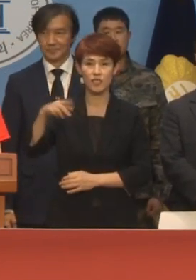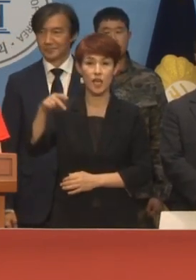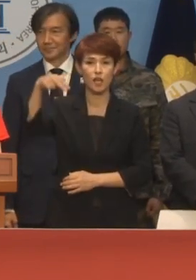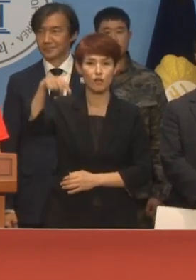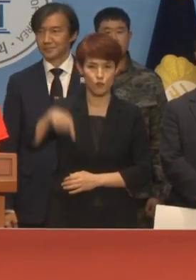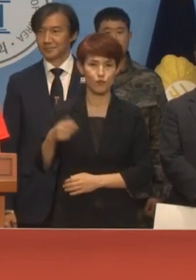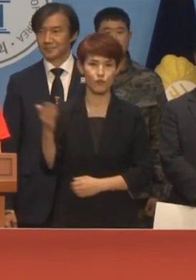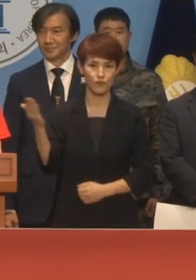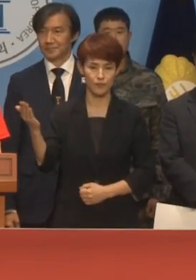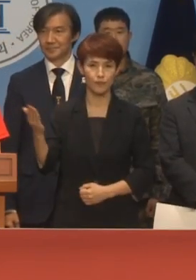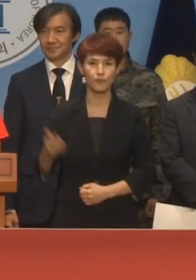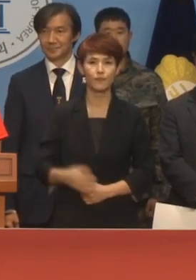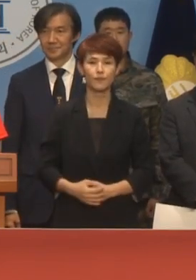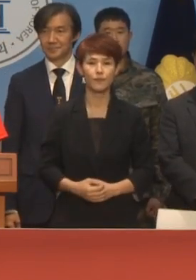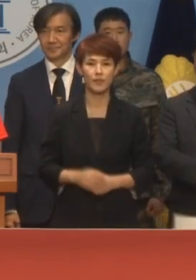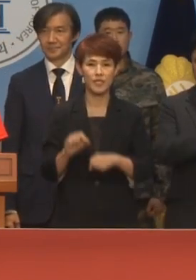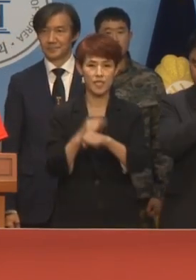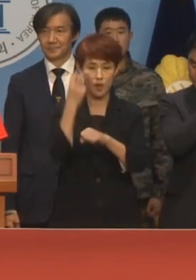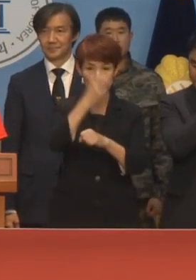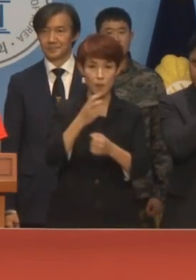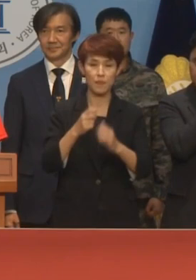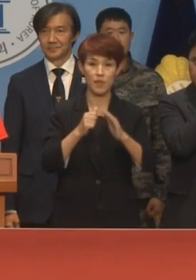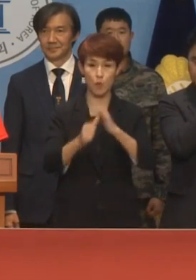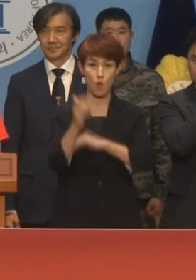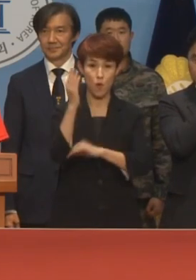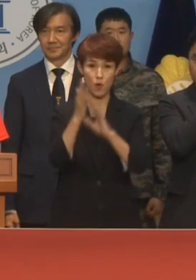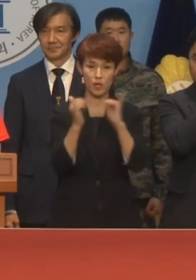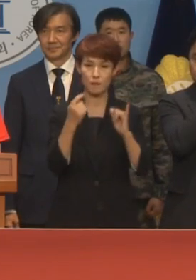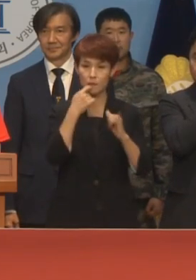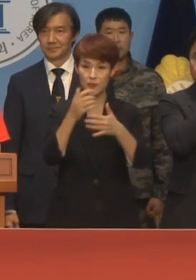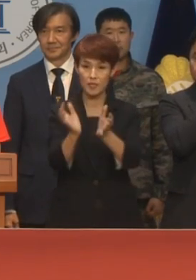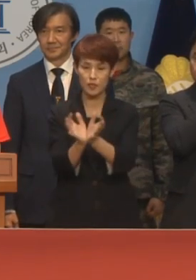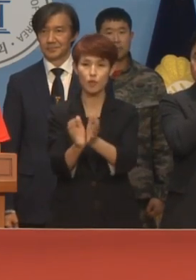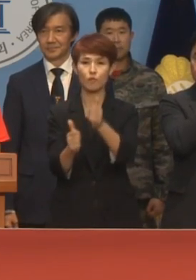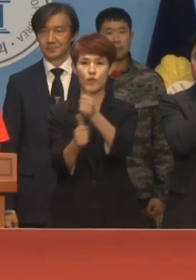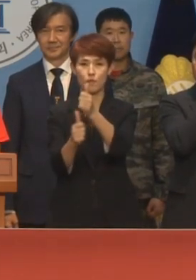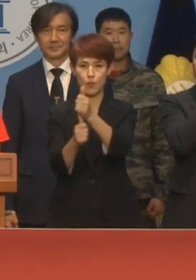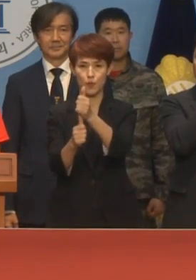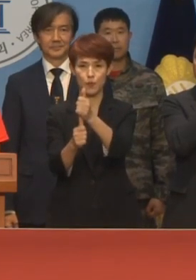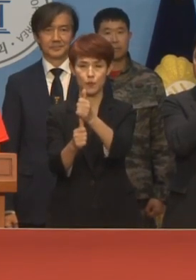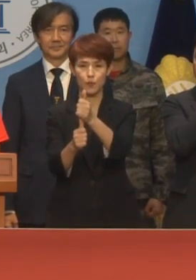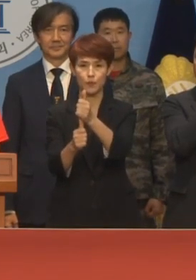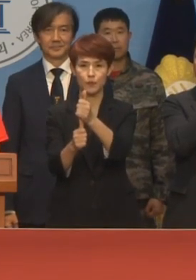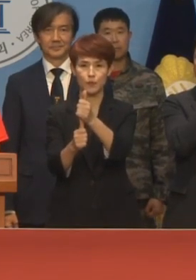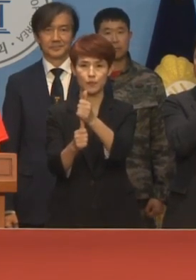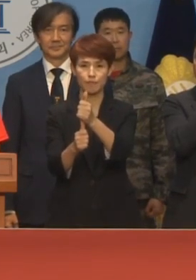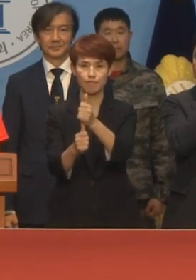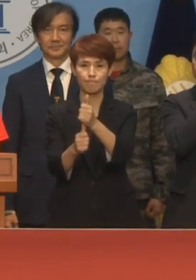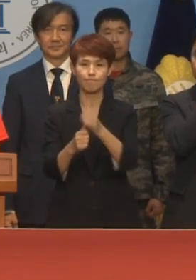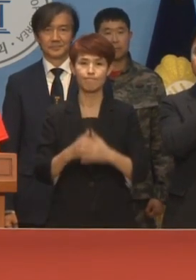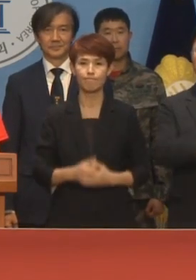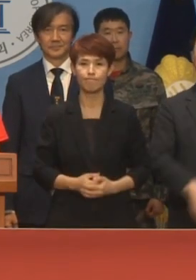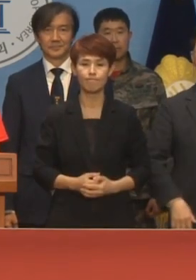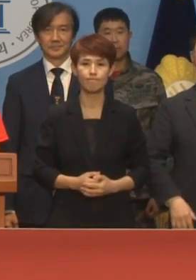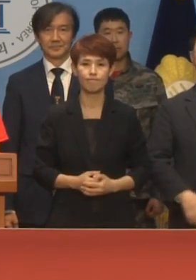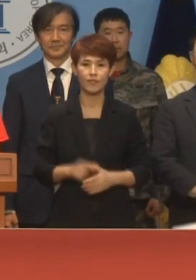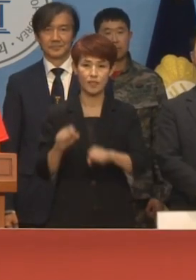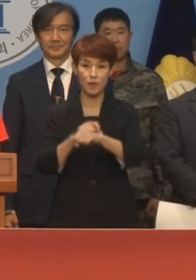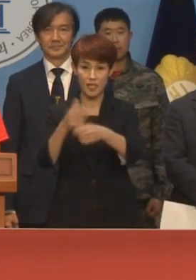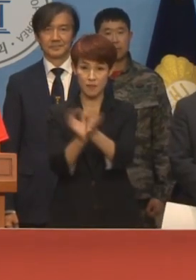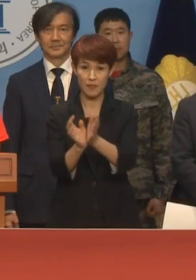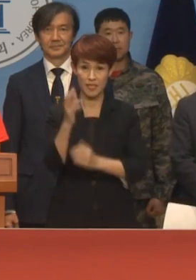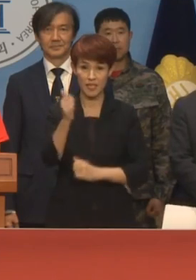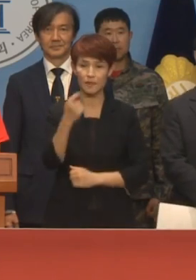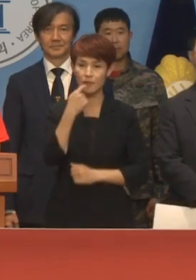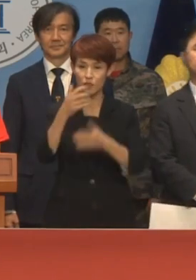오셨습니다. 그리고 특검법 대표 발의자이자 민주당 원내수석 부대표 해병대원 사망사건 진상규명 TF 단장을 맡고 계신